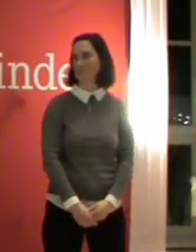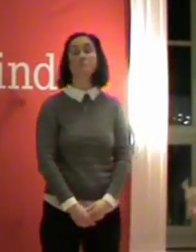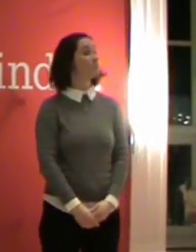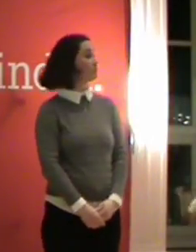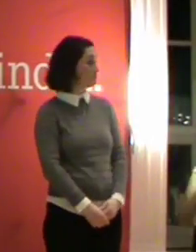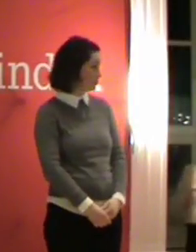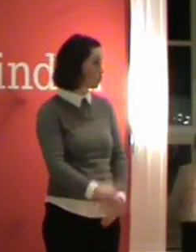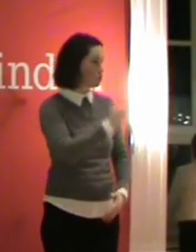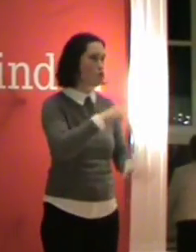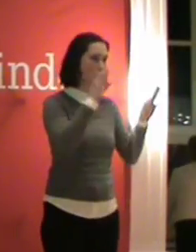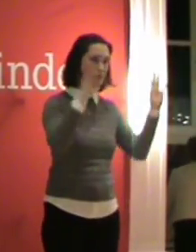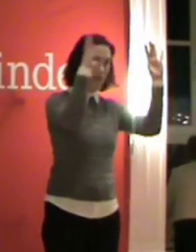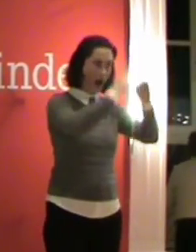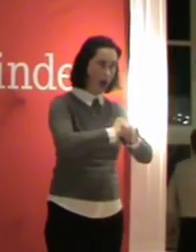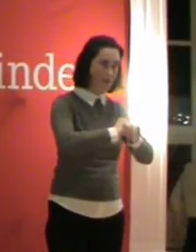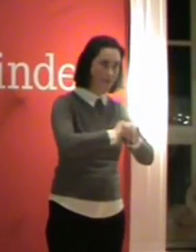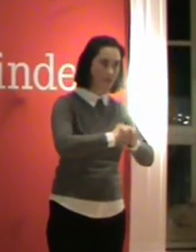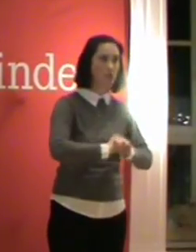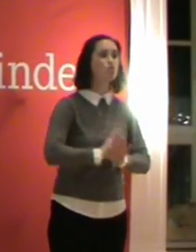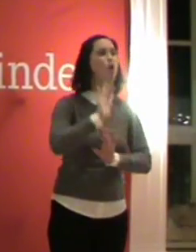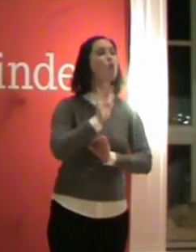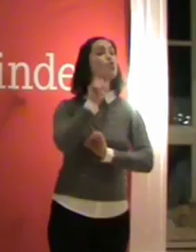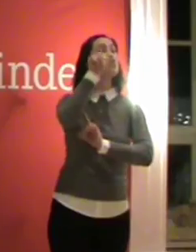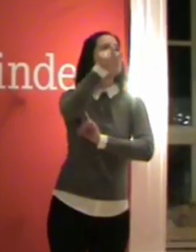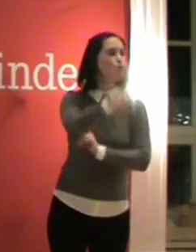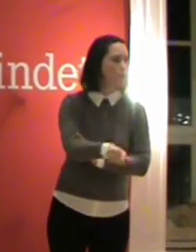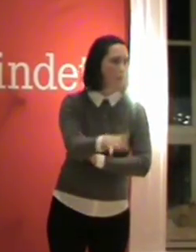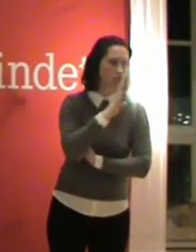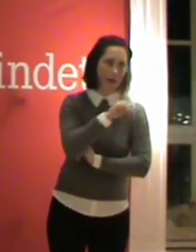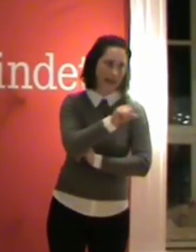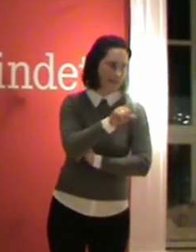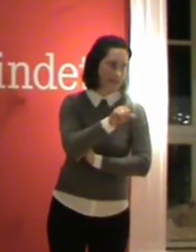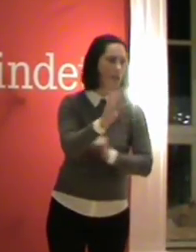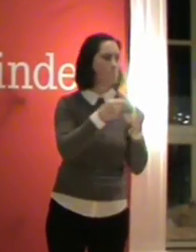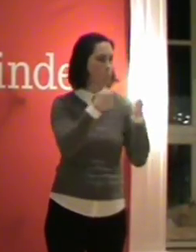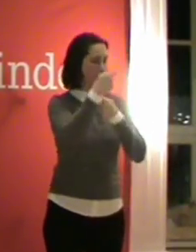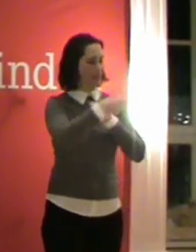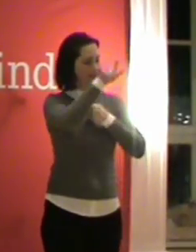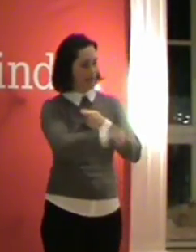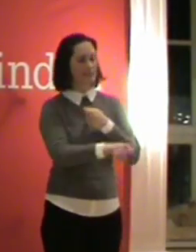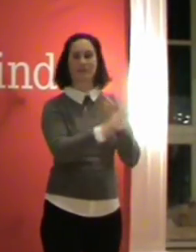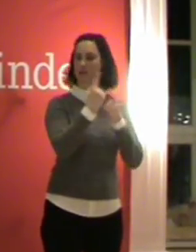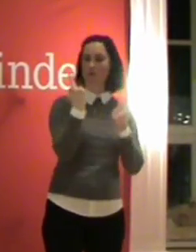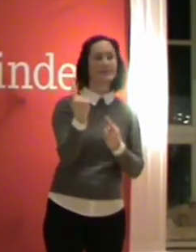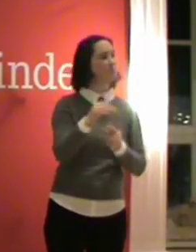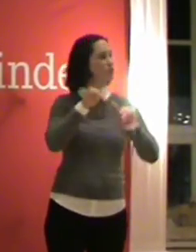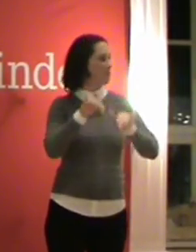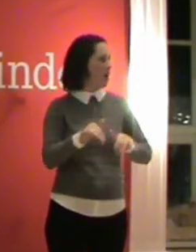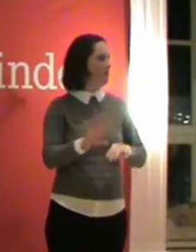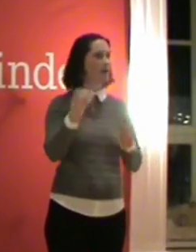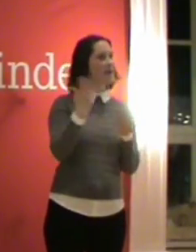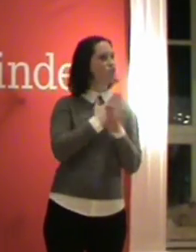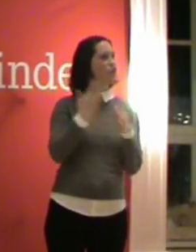Einen schönen guten Abend. Wir reden also nicht nur über den Kandidaten zum Bundespräsidenten, sondern wir beide haben uns